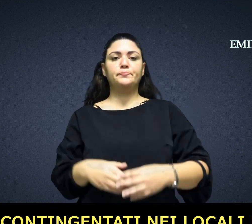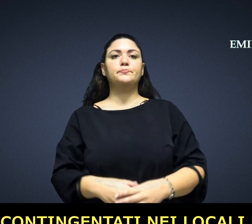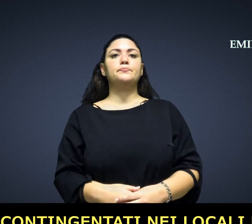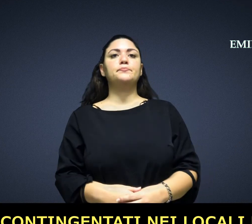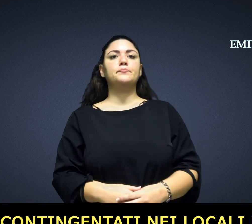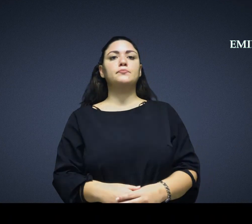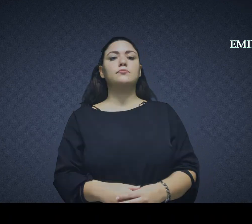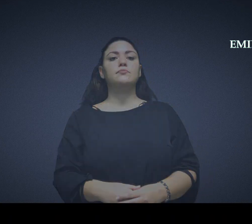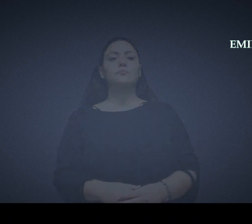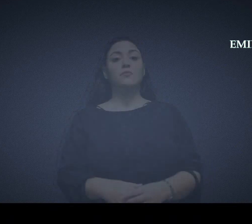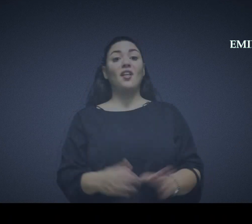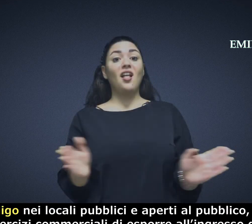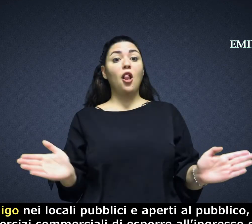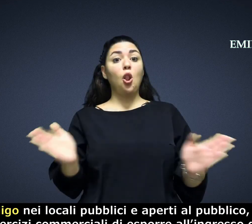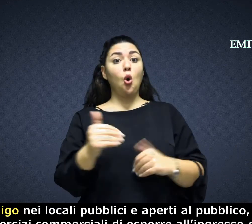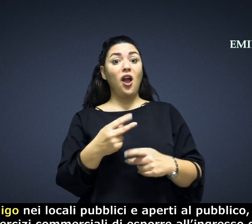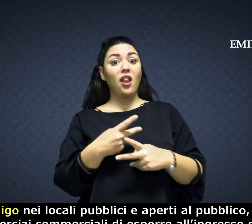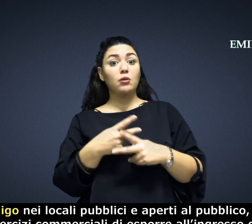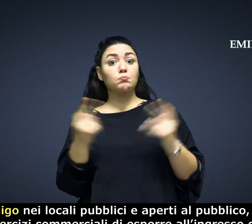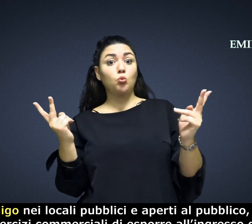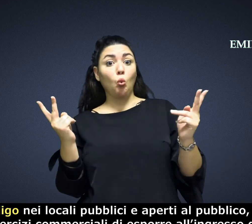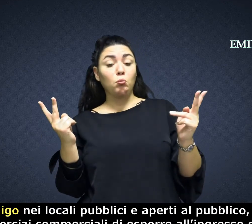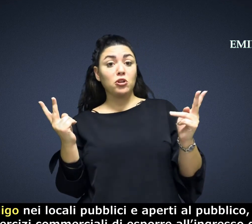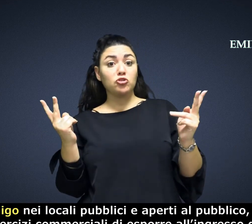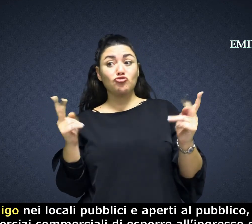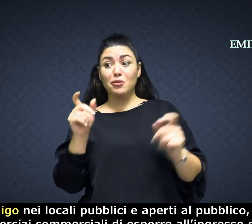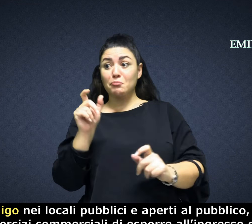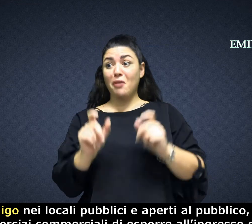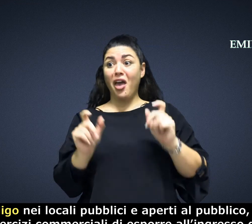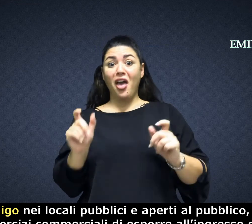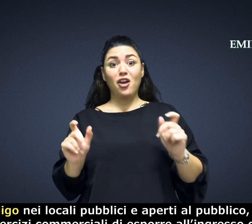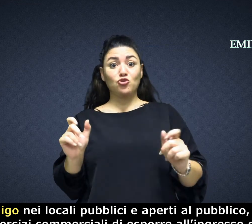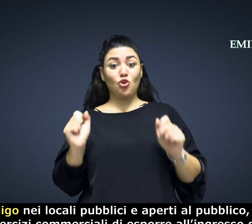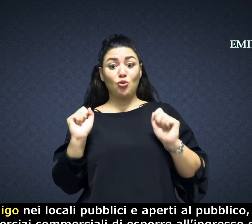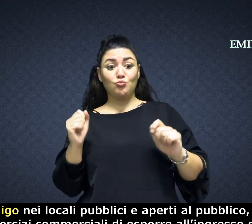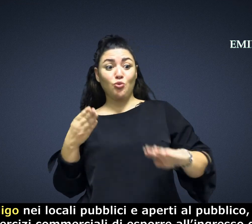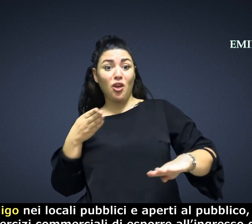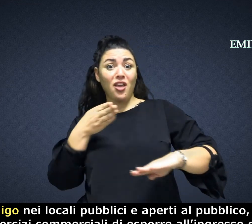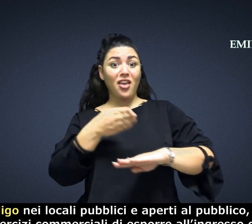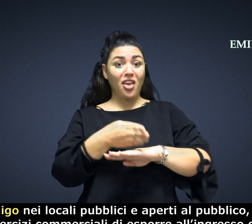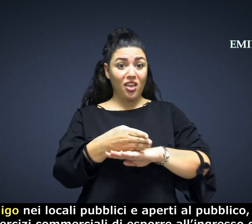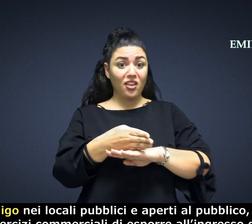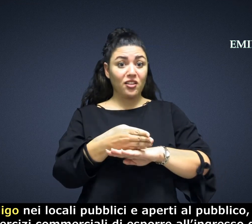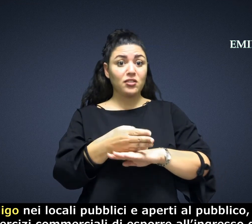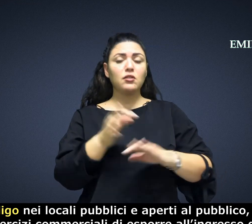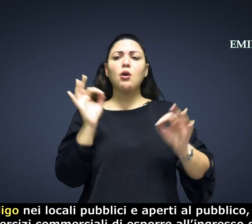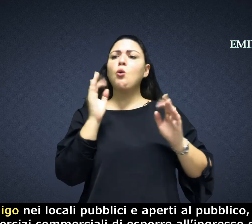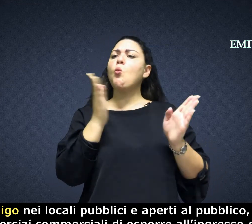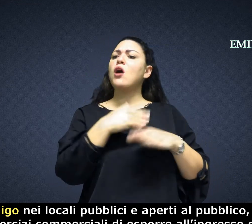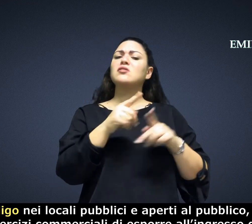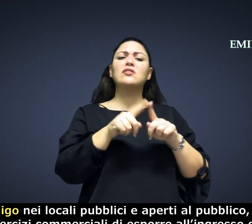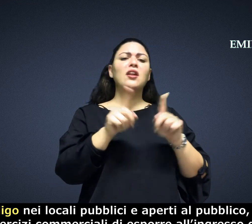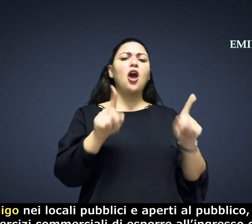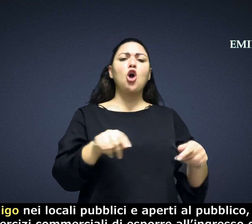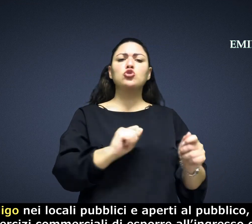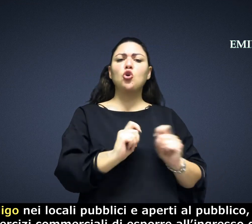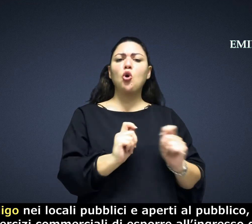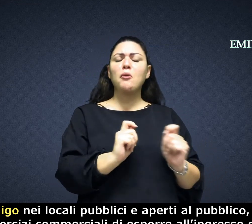Ingressi contingentati nei locali pubblici. È fatto obbligo nei locali pubblici aperti al pubblico, nonché in tutti gli esercizi